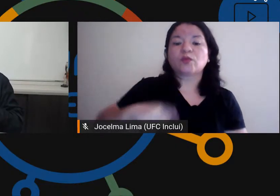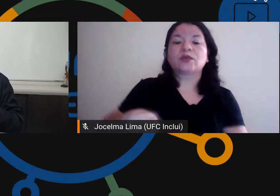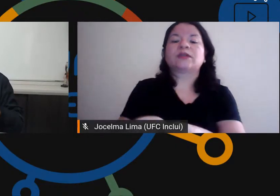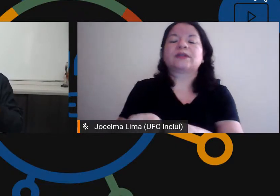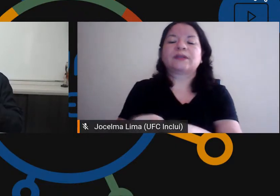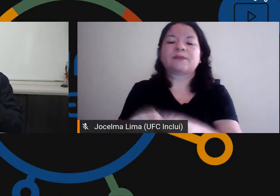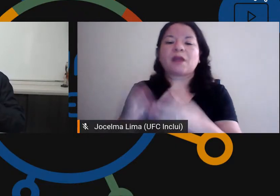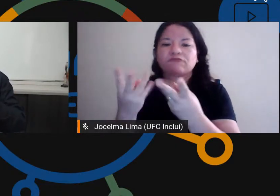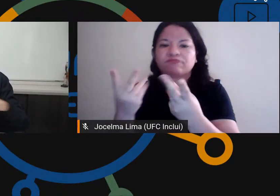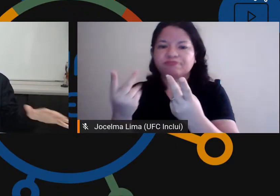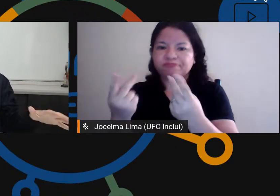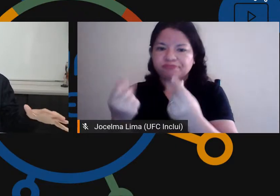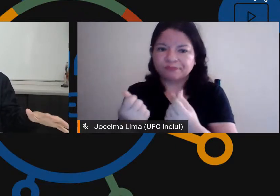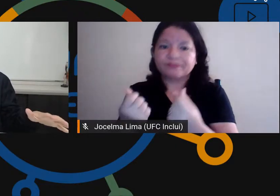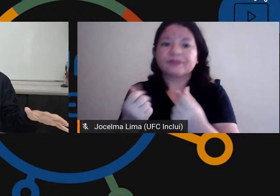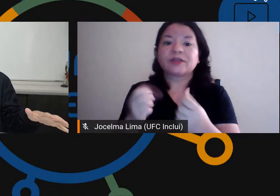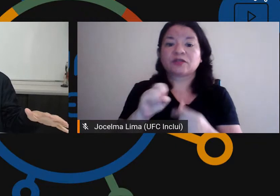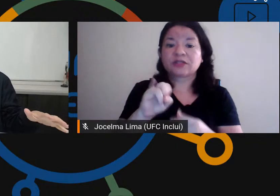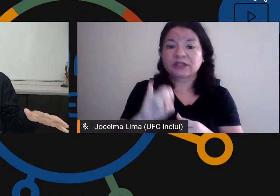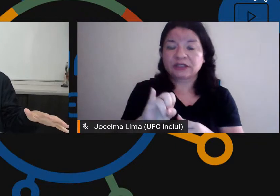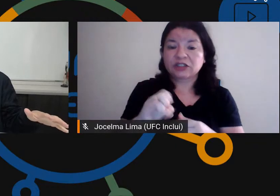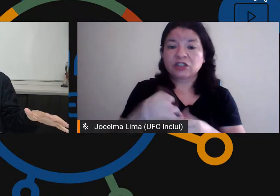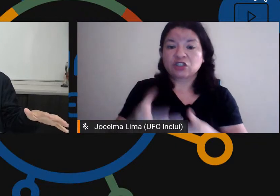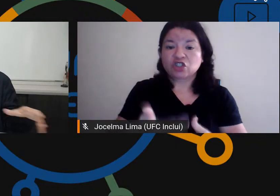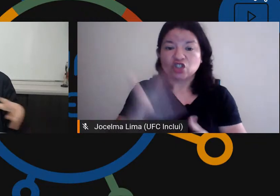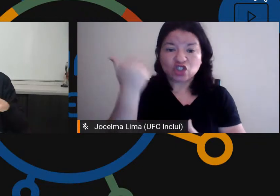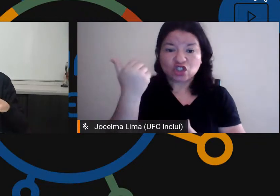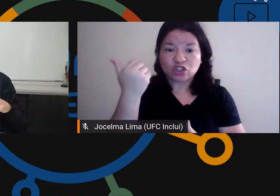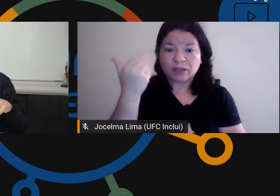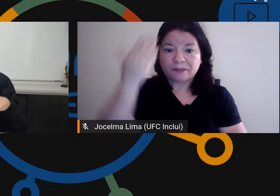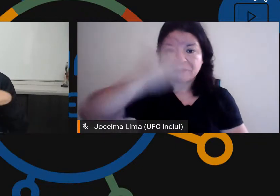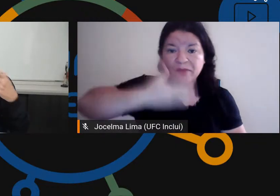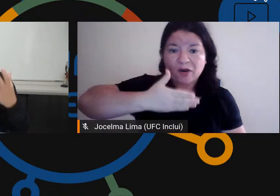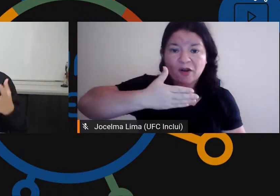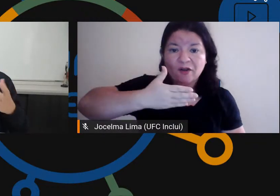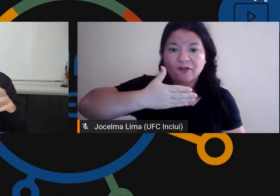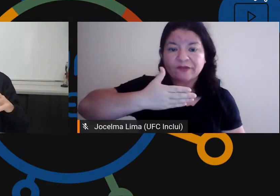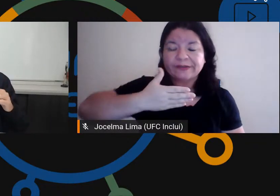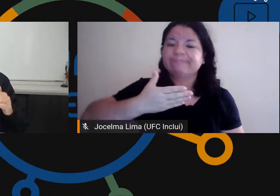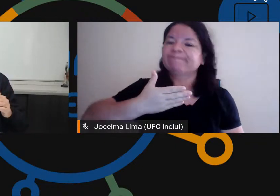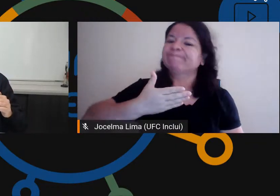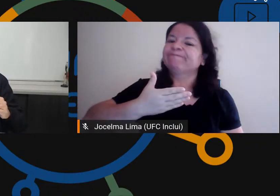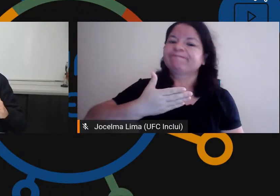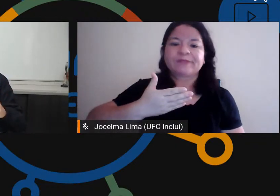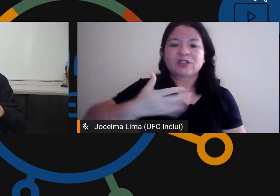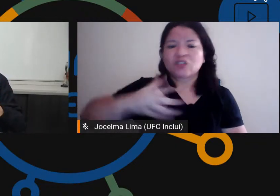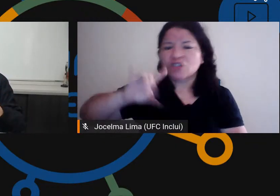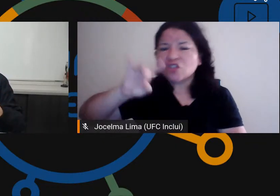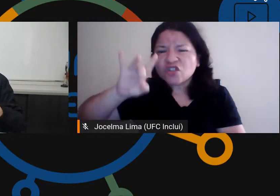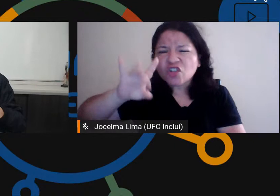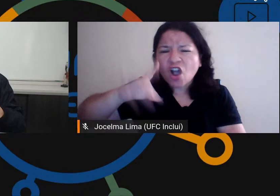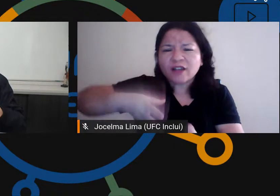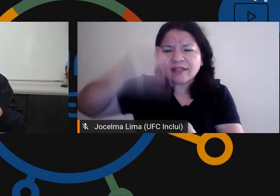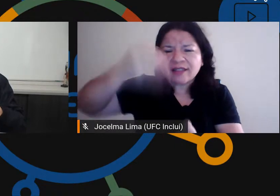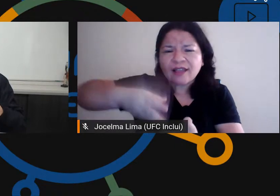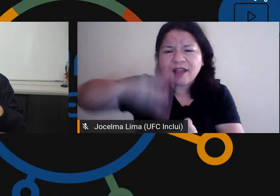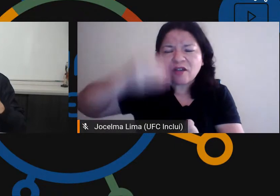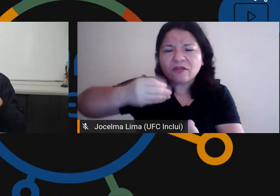quantitativas. Se você tirar o conjunto de evidências, né, a coisa fica extremamente teórica, ela se aproxima mais do